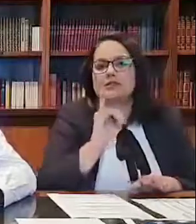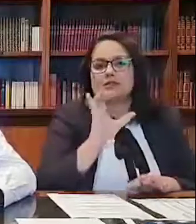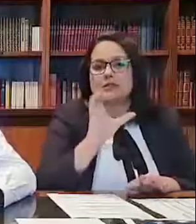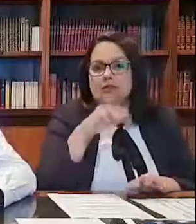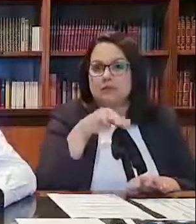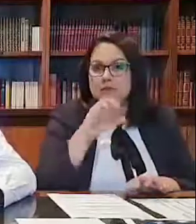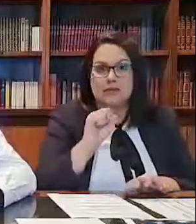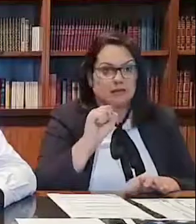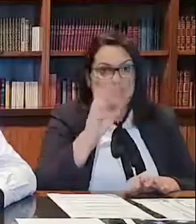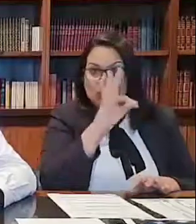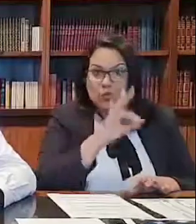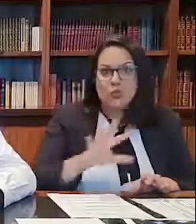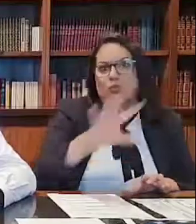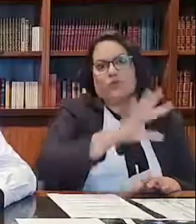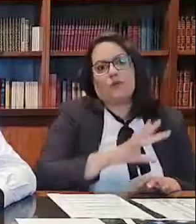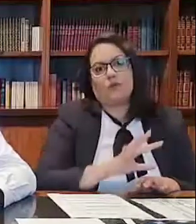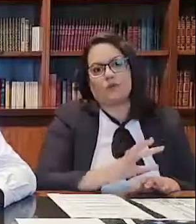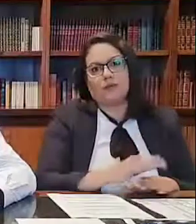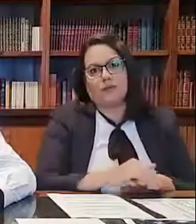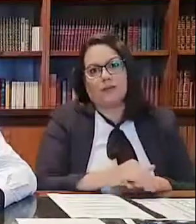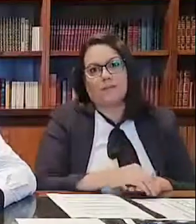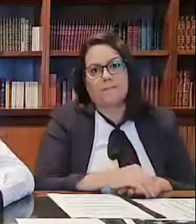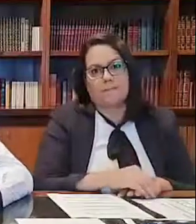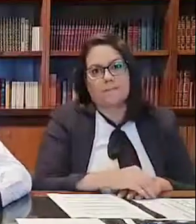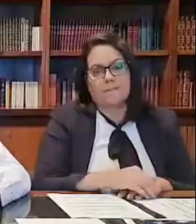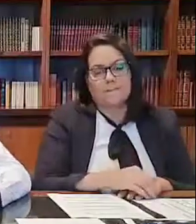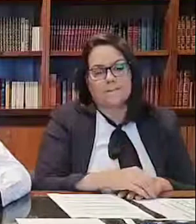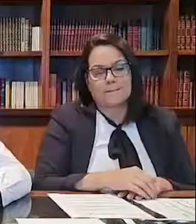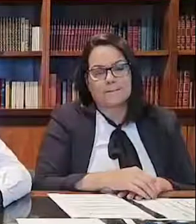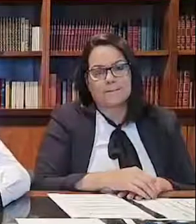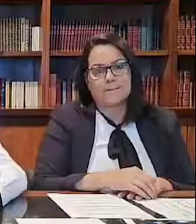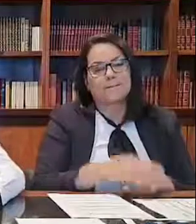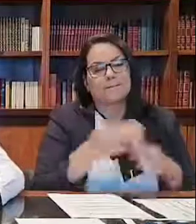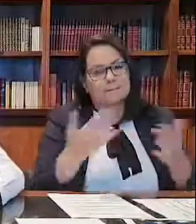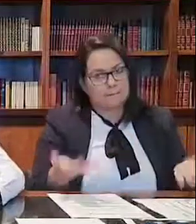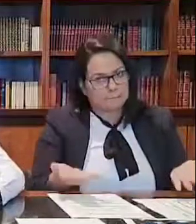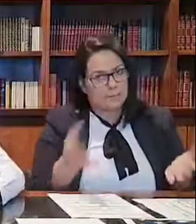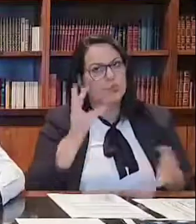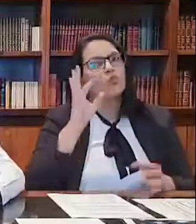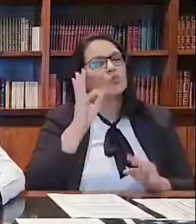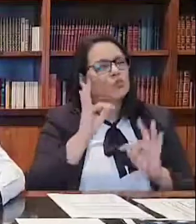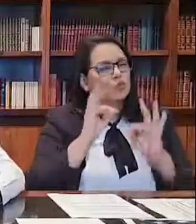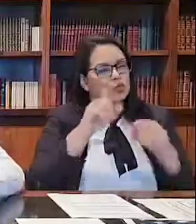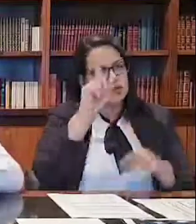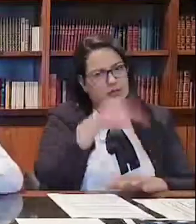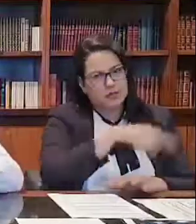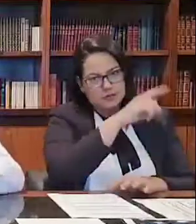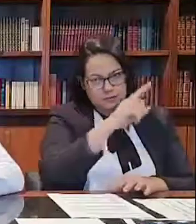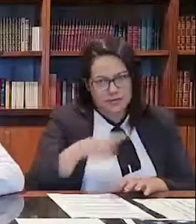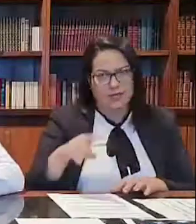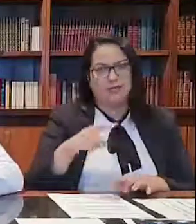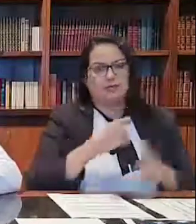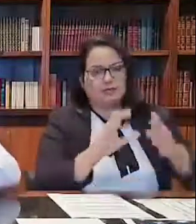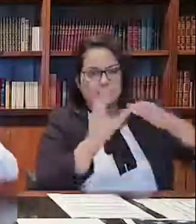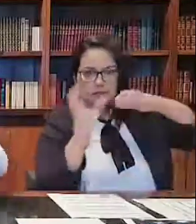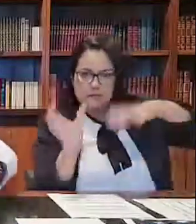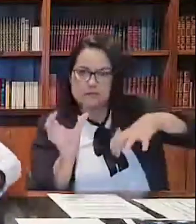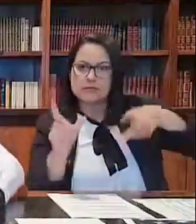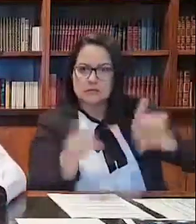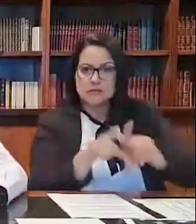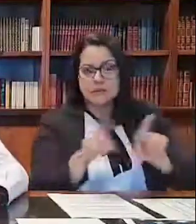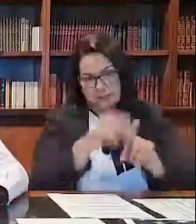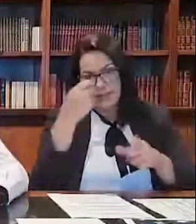realmente a o que se vota no Parlamento tem que ver bem o seu número a gente vê nessa